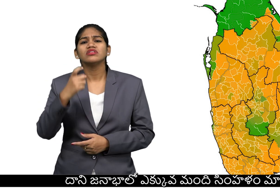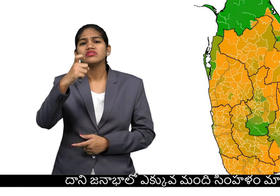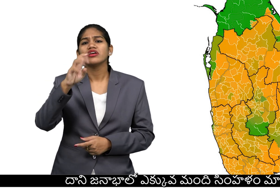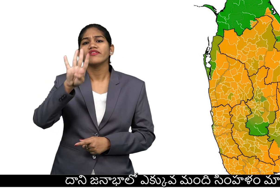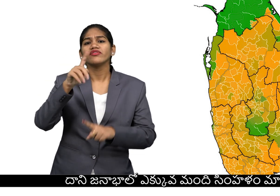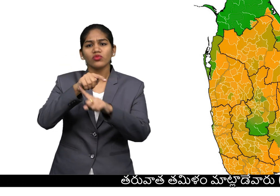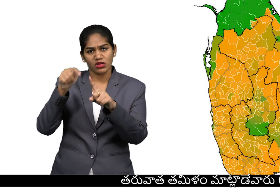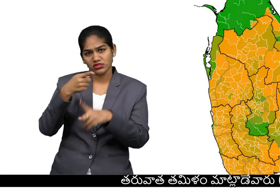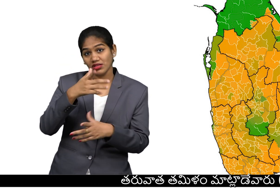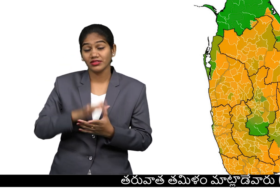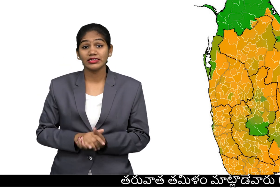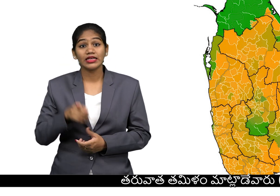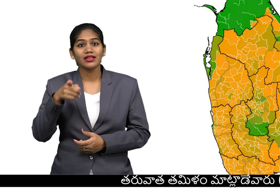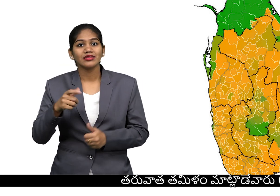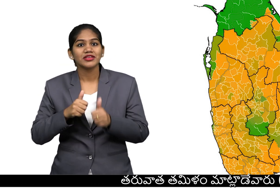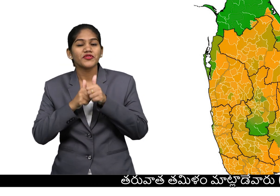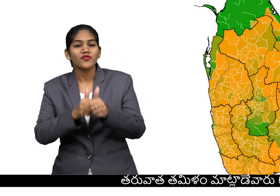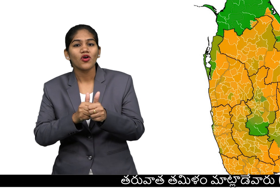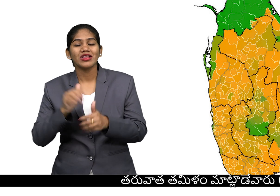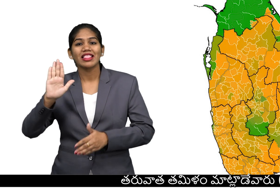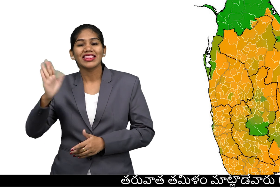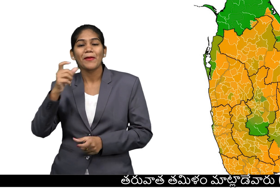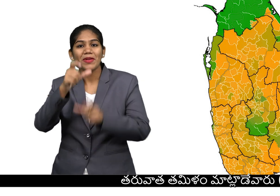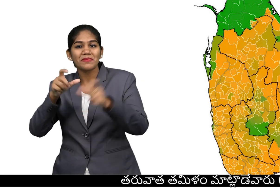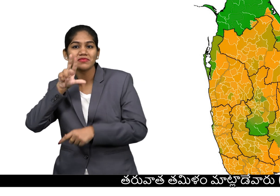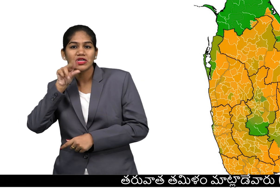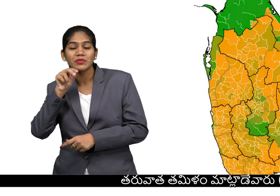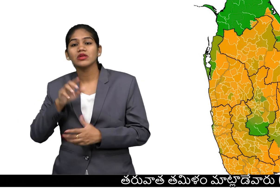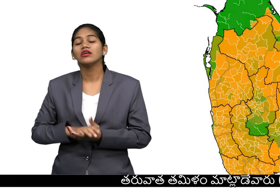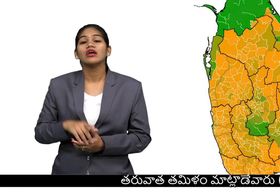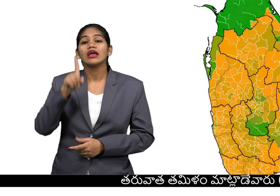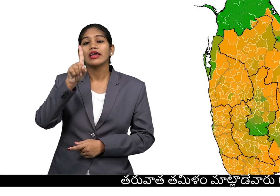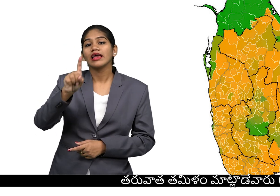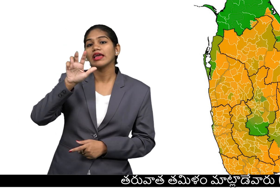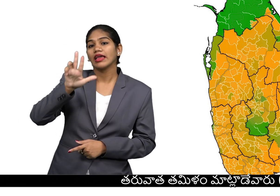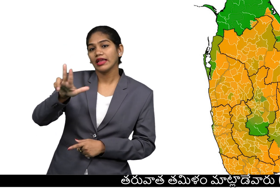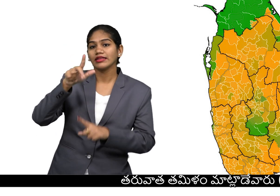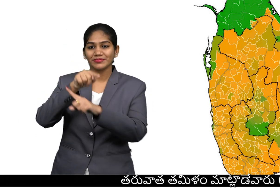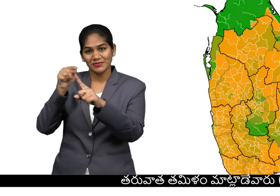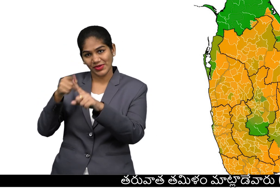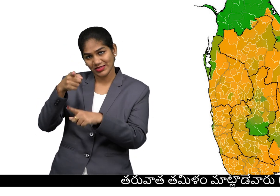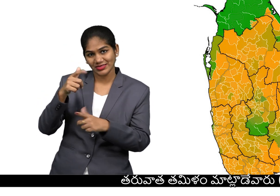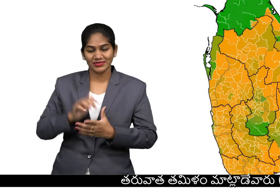74%. తరువాత తమిళం మాట్లాడేవారు 18%.